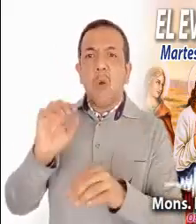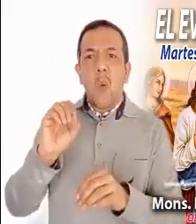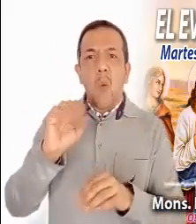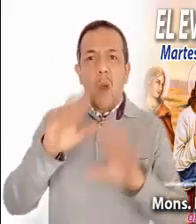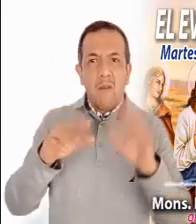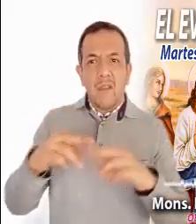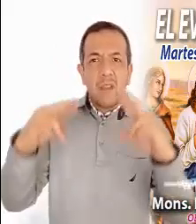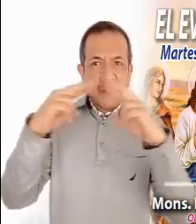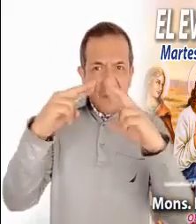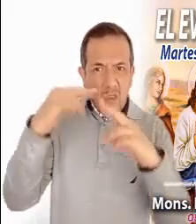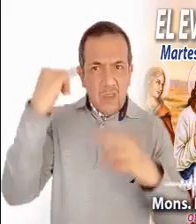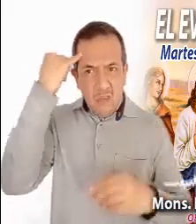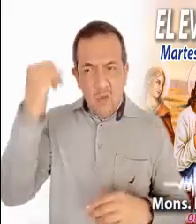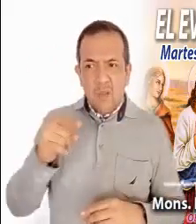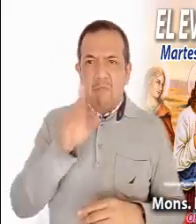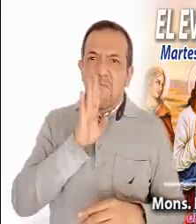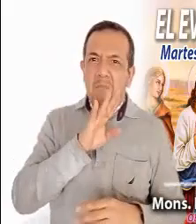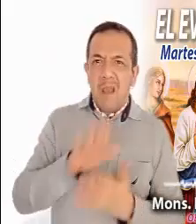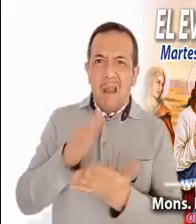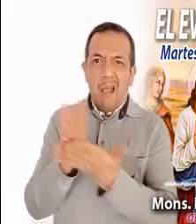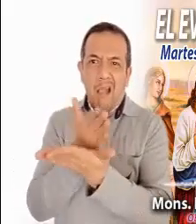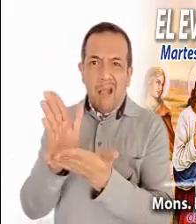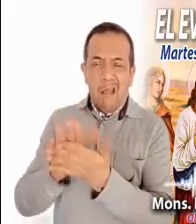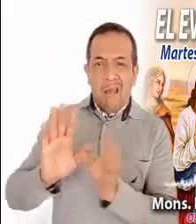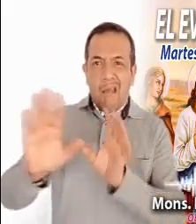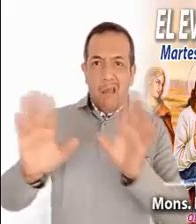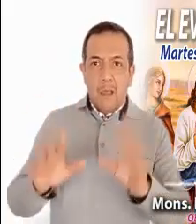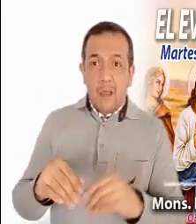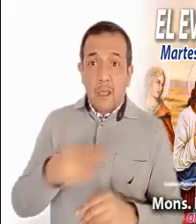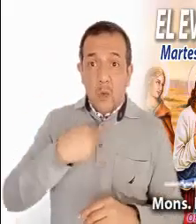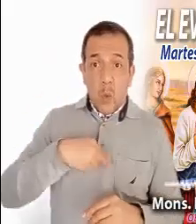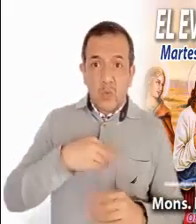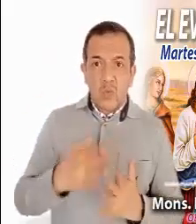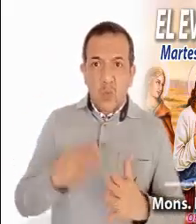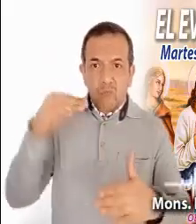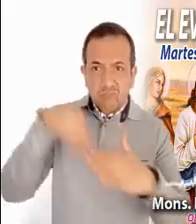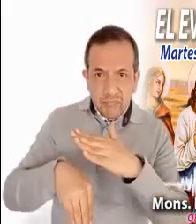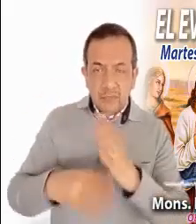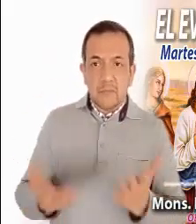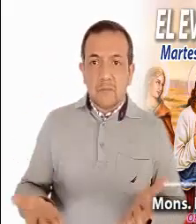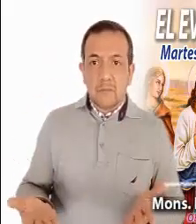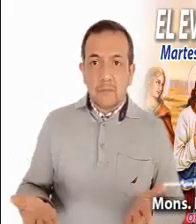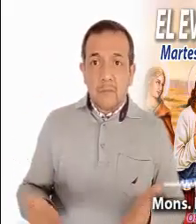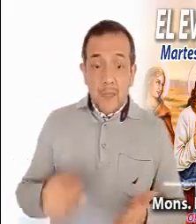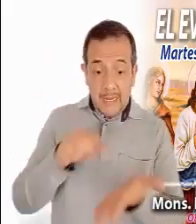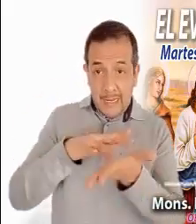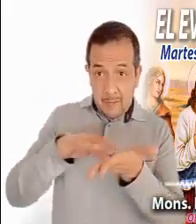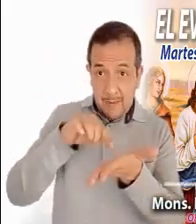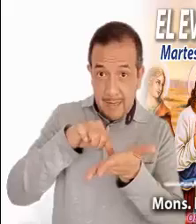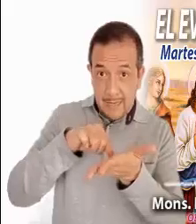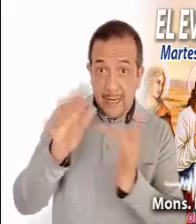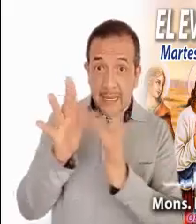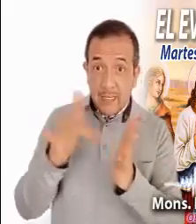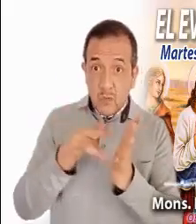motivos religiosos o de ideologías que nos están destruyendo. Hay en este pasaje un gran signo que nos ofrece Jesús,